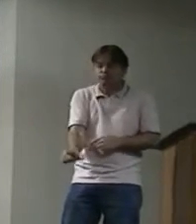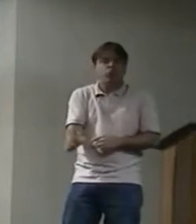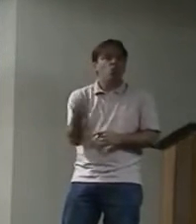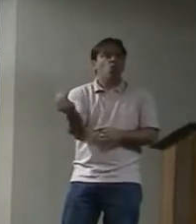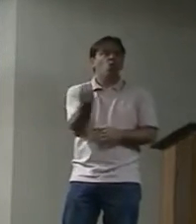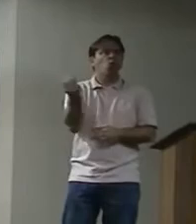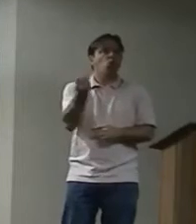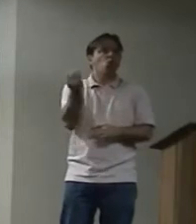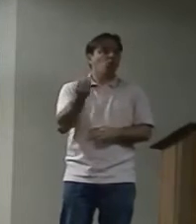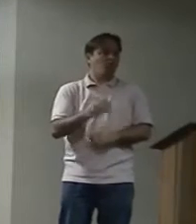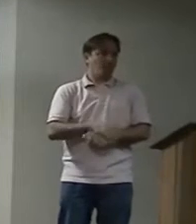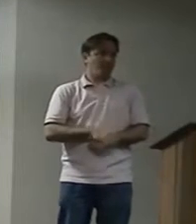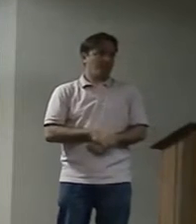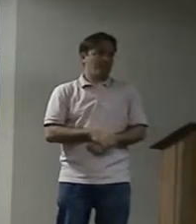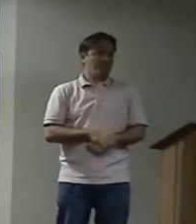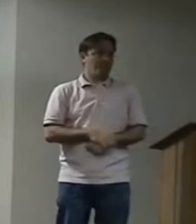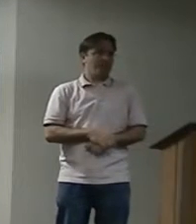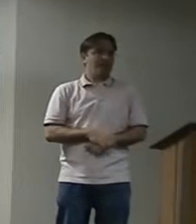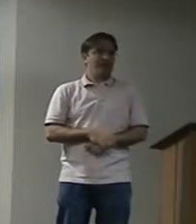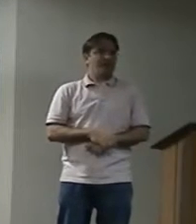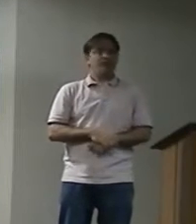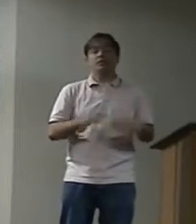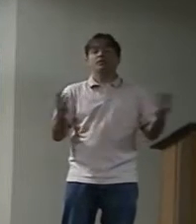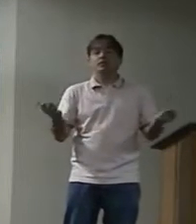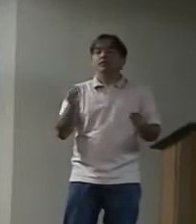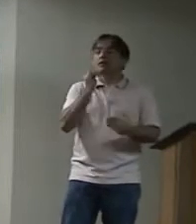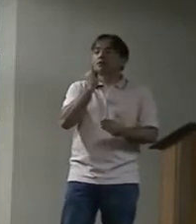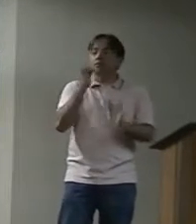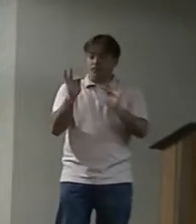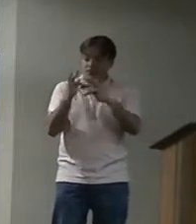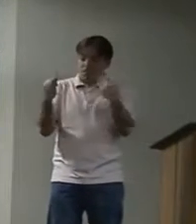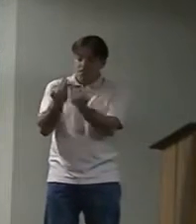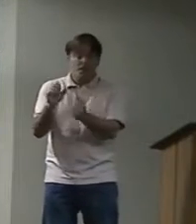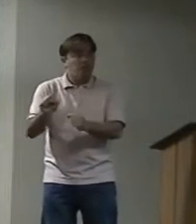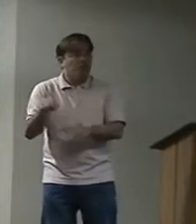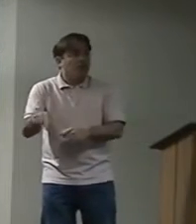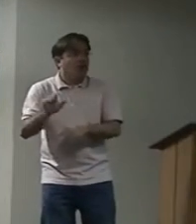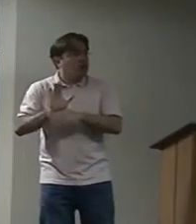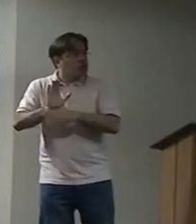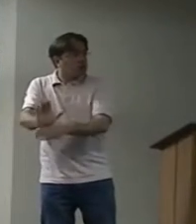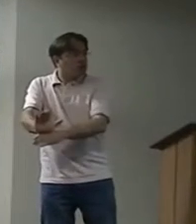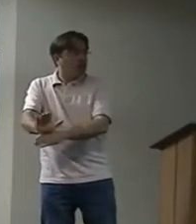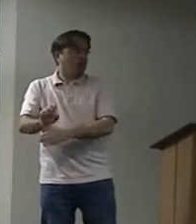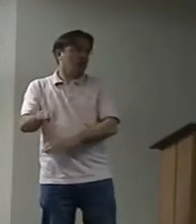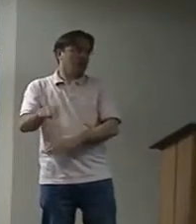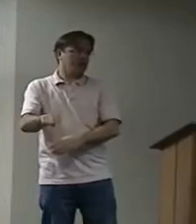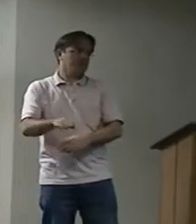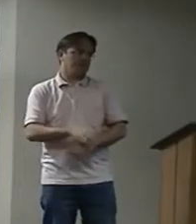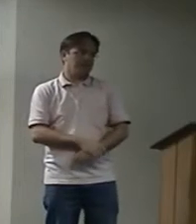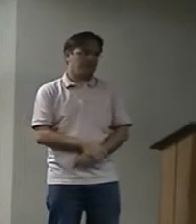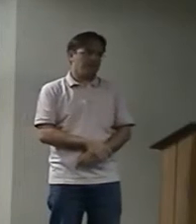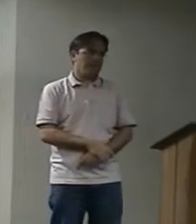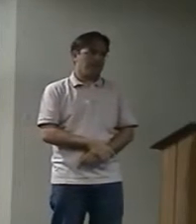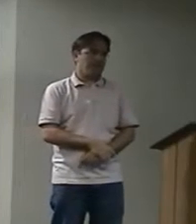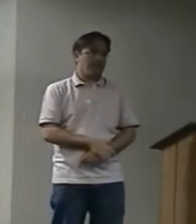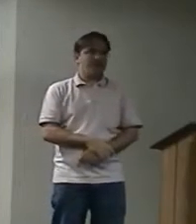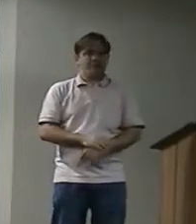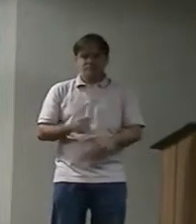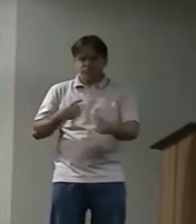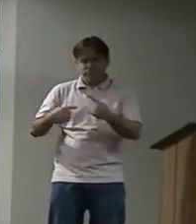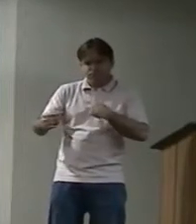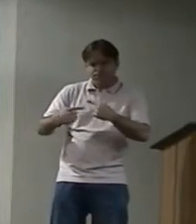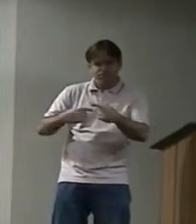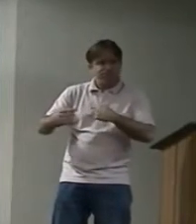A sua limitação é essa? O que é que eu posso te dar? Como posso fazer? Essa interação começa a